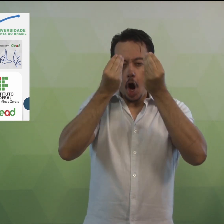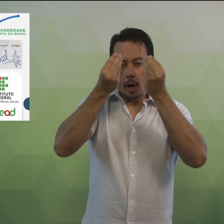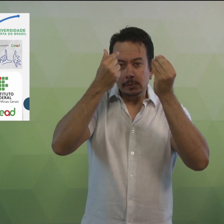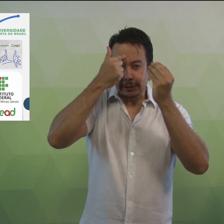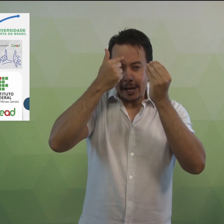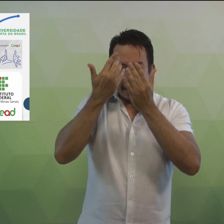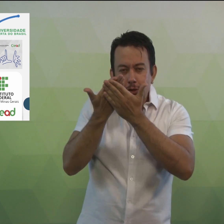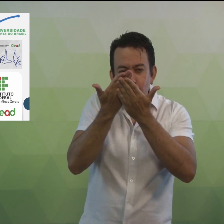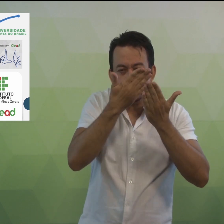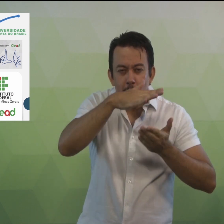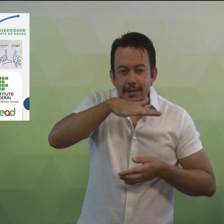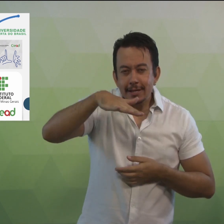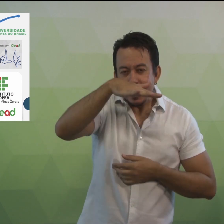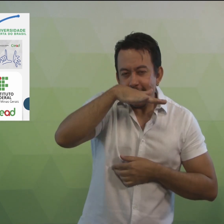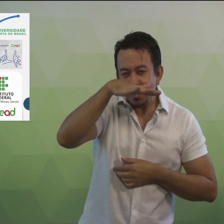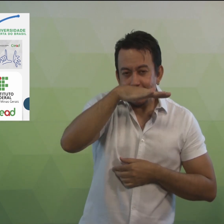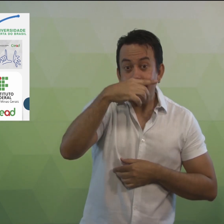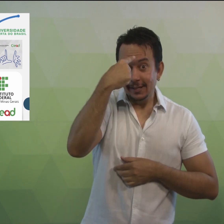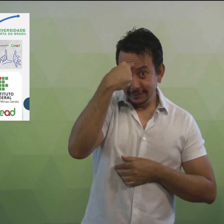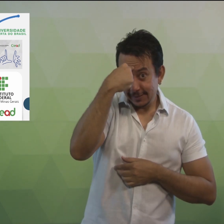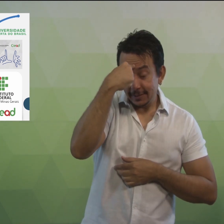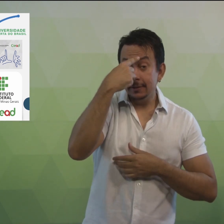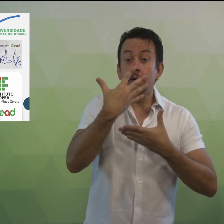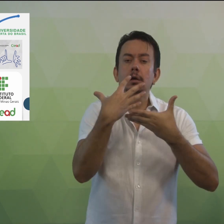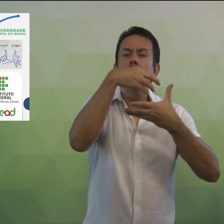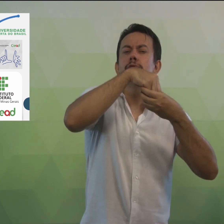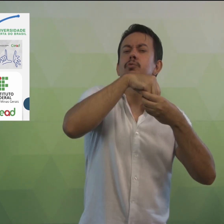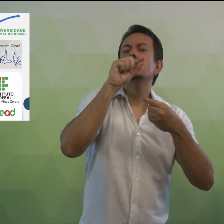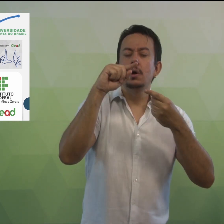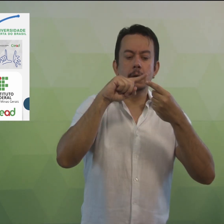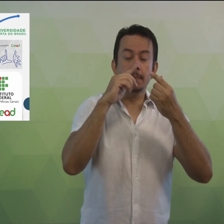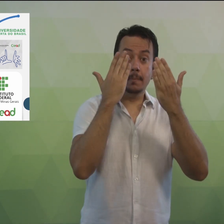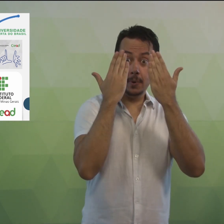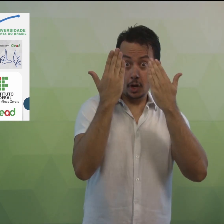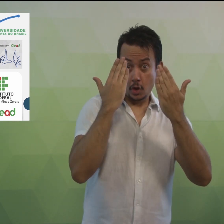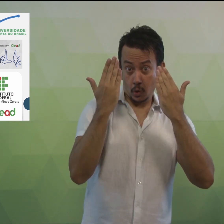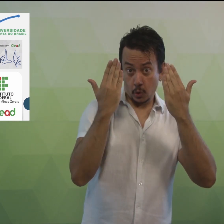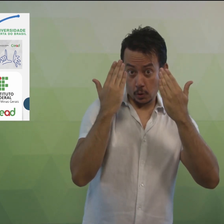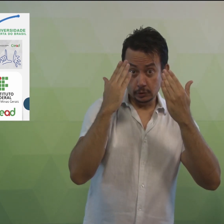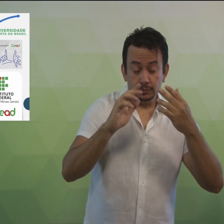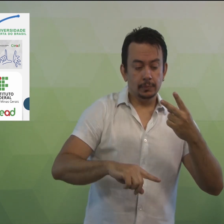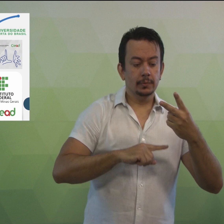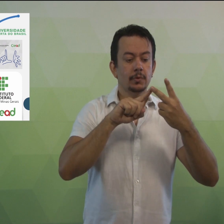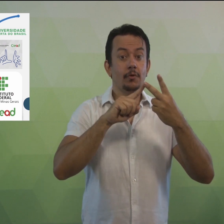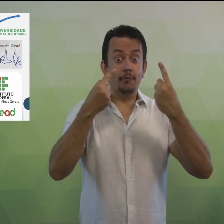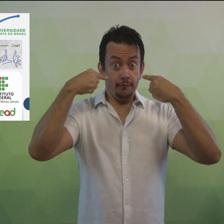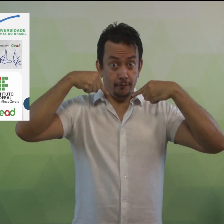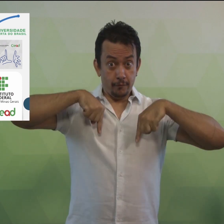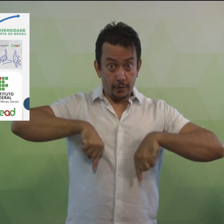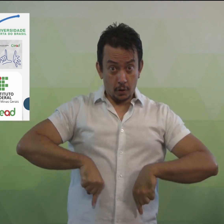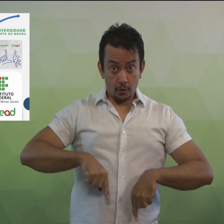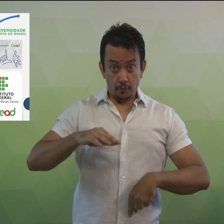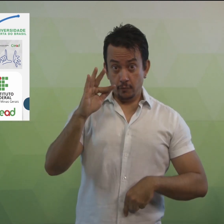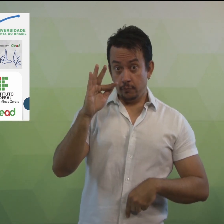toda essa construção mental que acontece no nosso cérebro. Então, a psicologia,